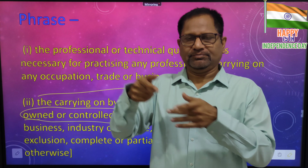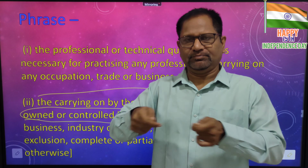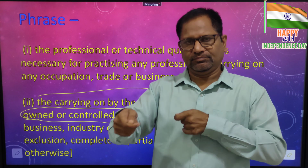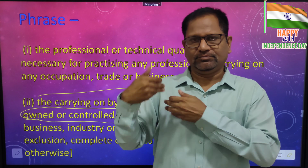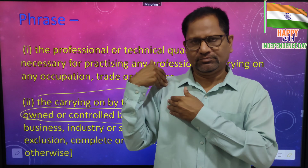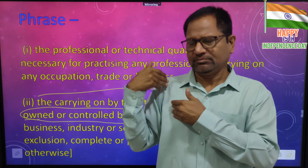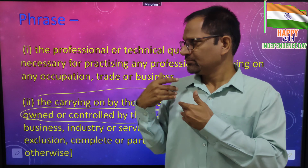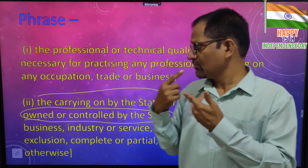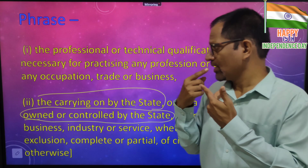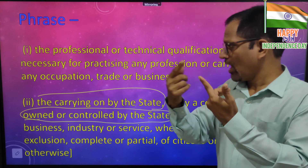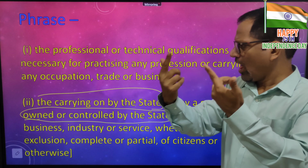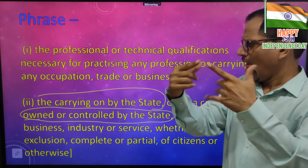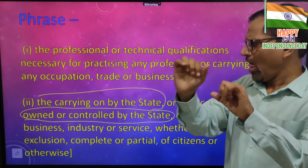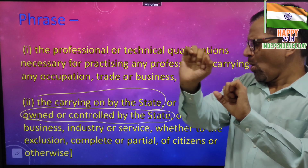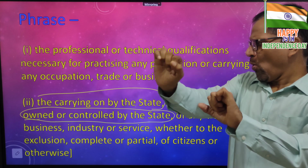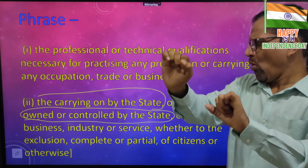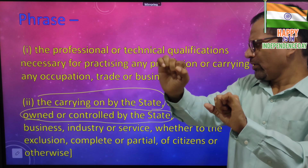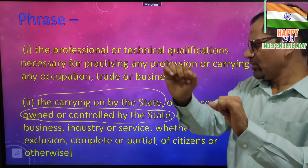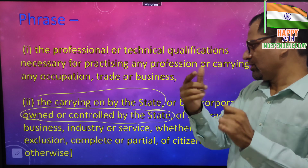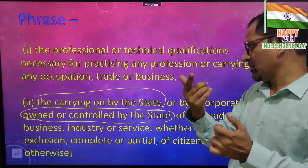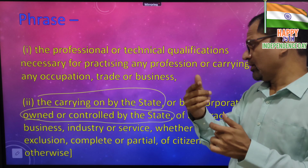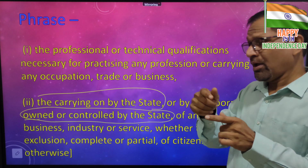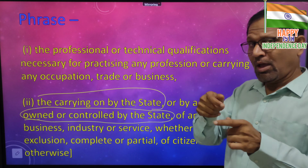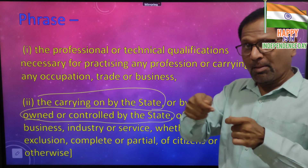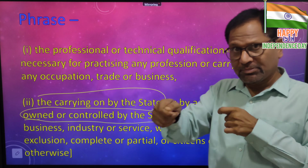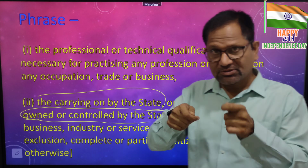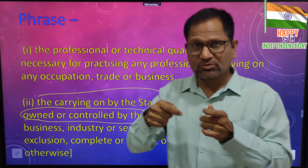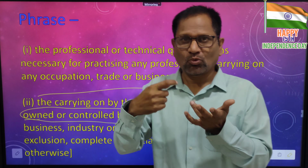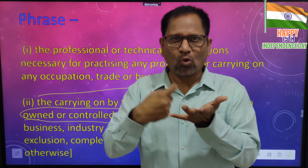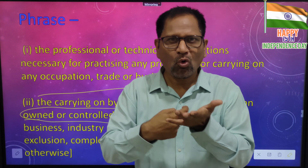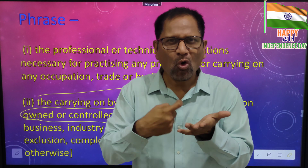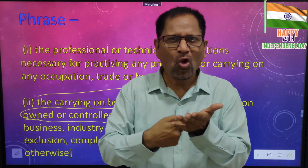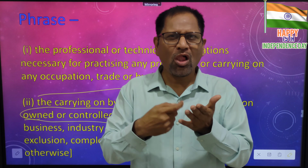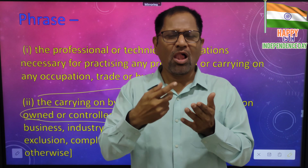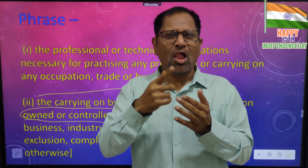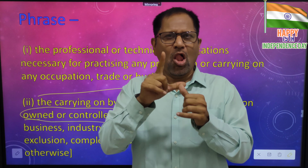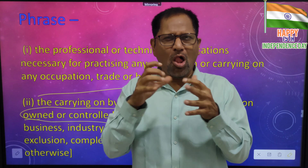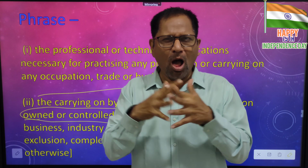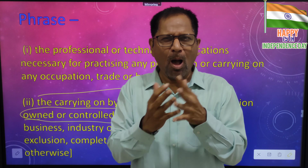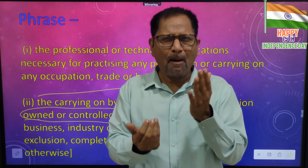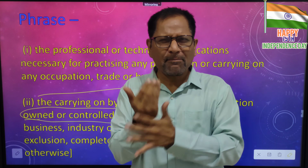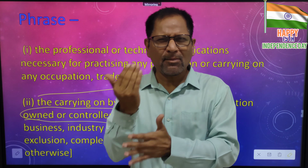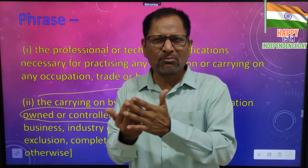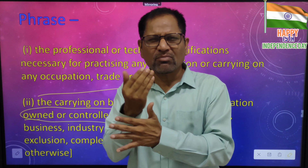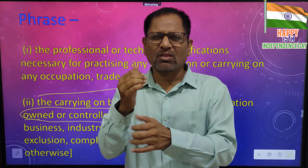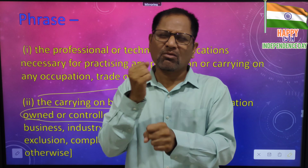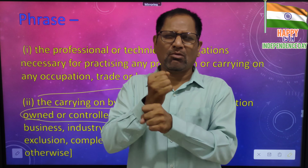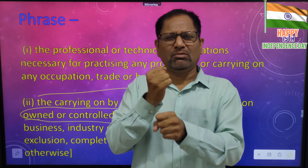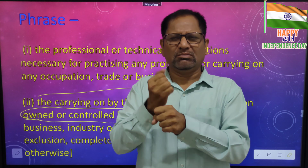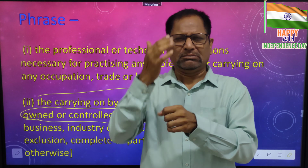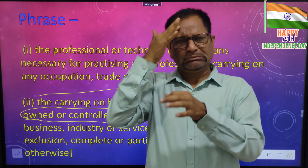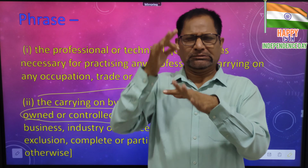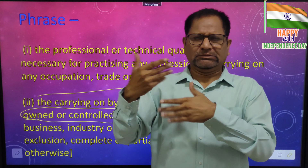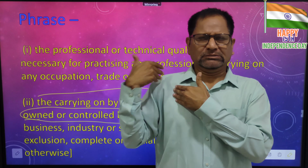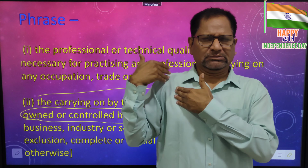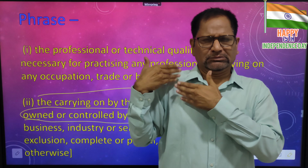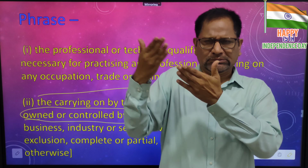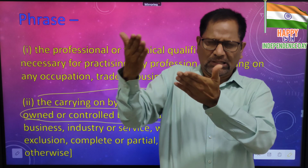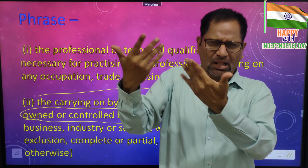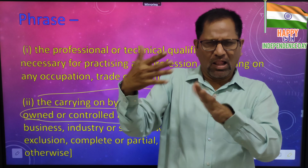निगम है, मंडल है, और यदि सरकार के द्वारा पोषित है, वित्त पोषित है, तो उसको सरकार का ही हिस्सा माना